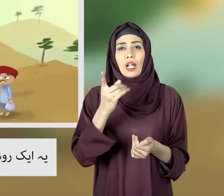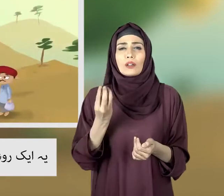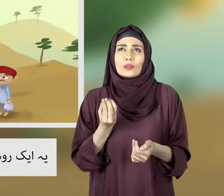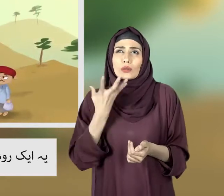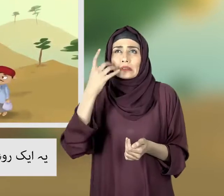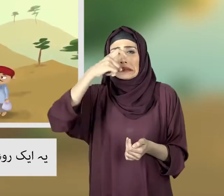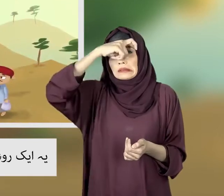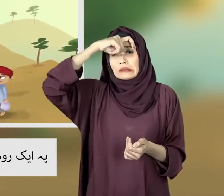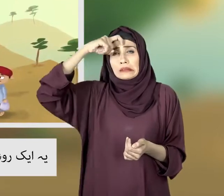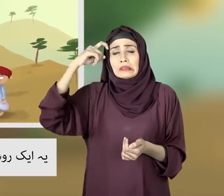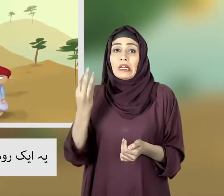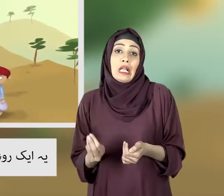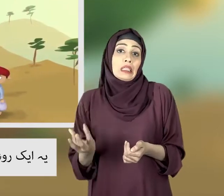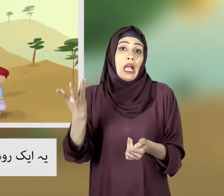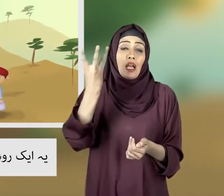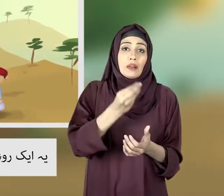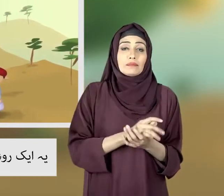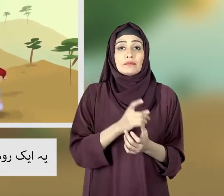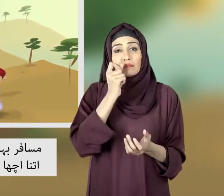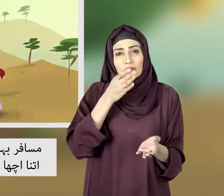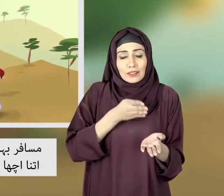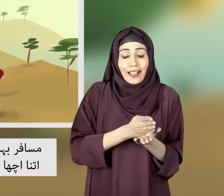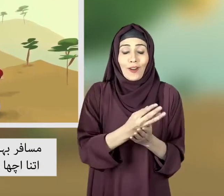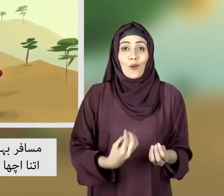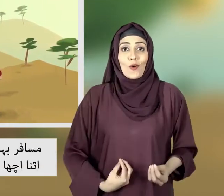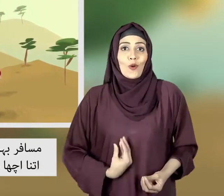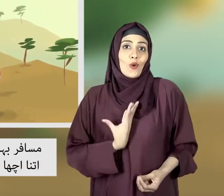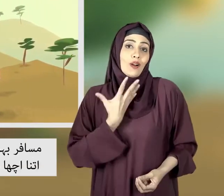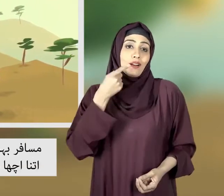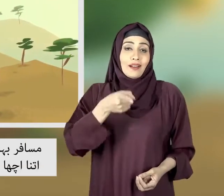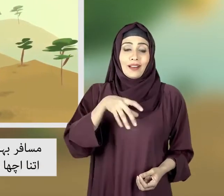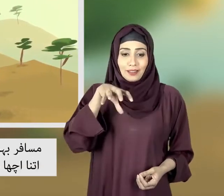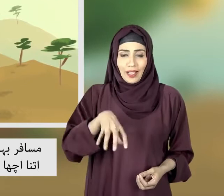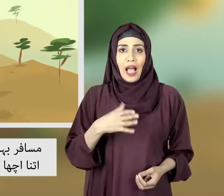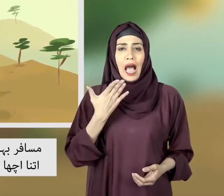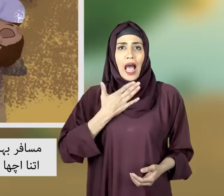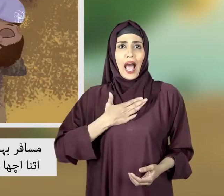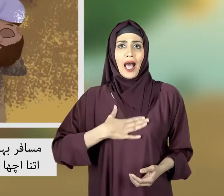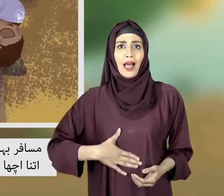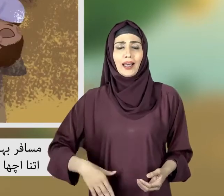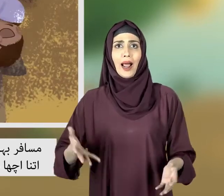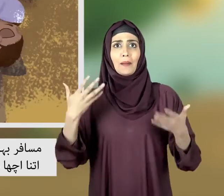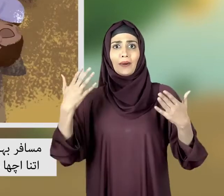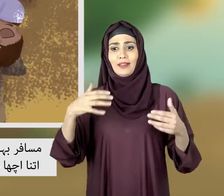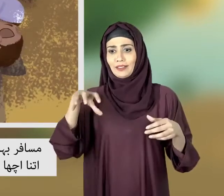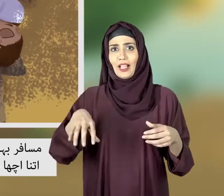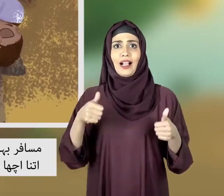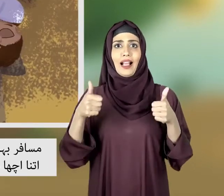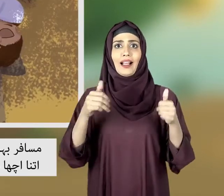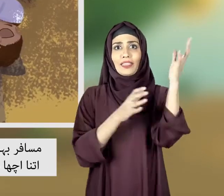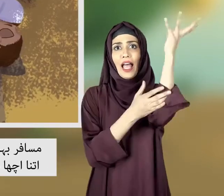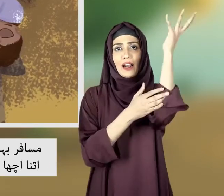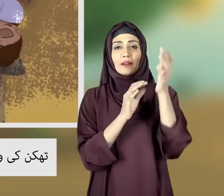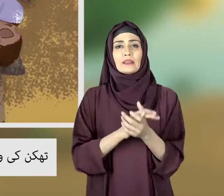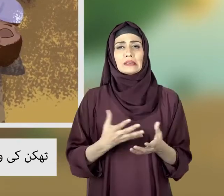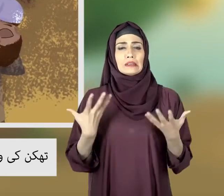یہ ایک روشن اور گرم دن تھا مسافر بہت خوش تھے کہ ان کو آرام کے لیے اتنا اچھا درخ مل گیا